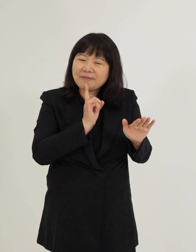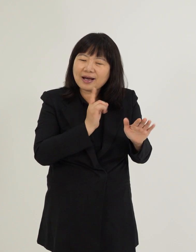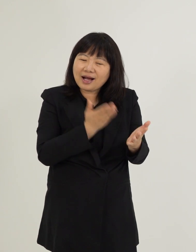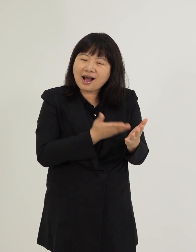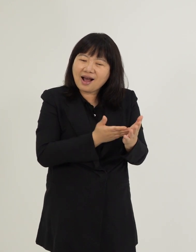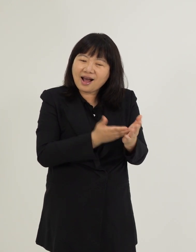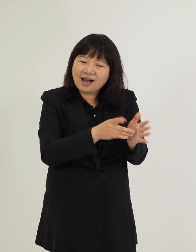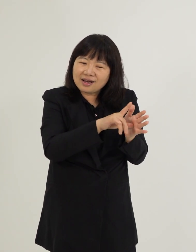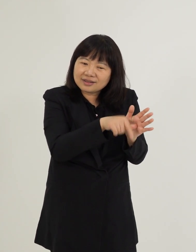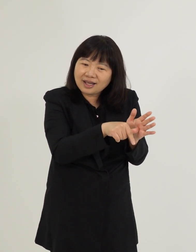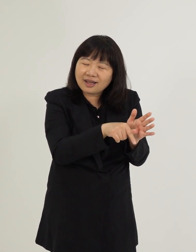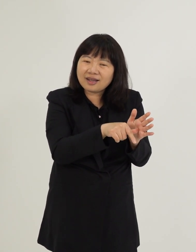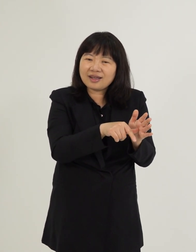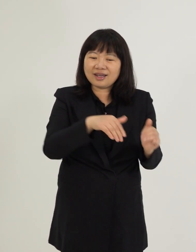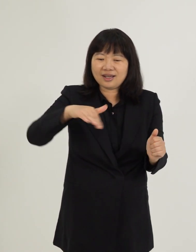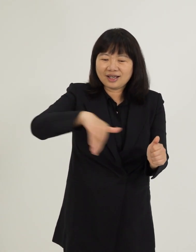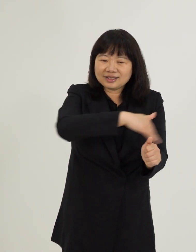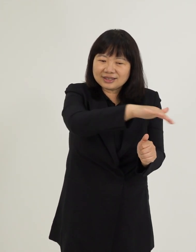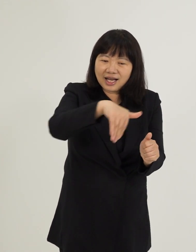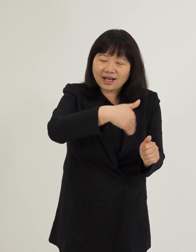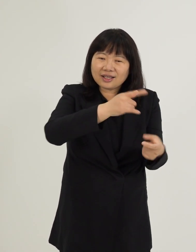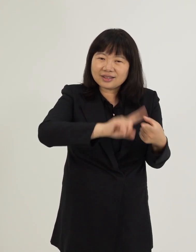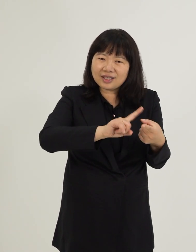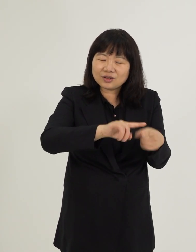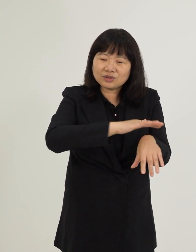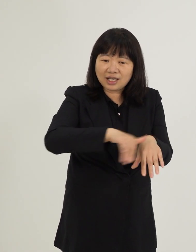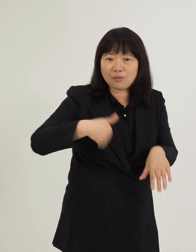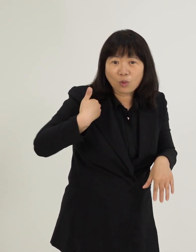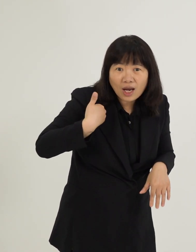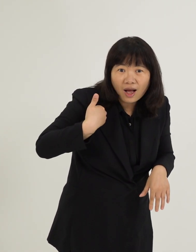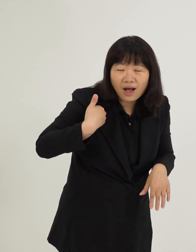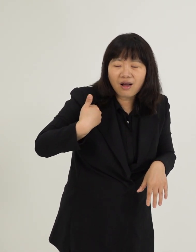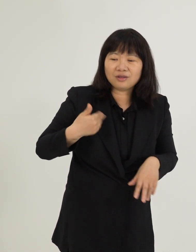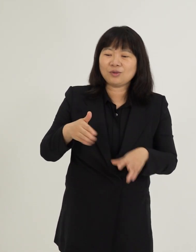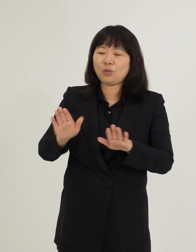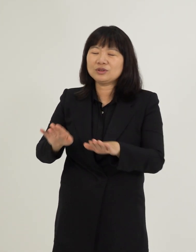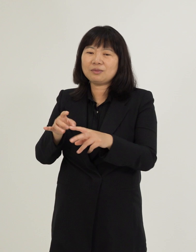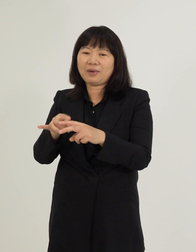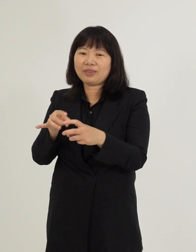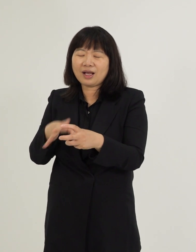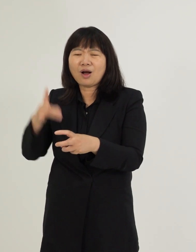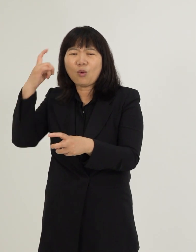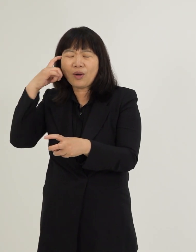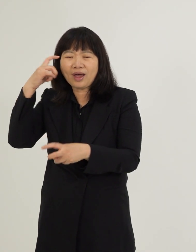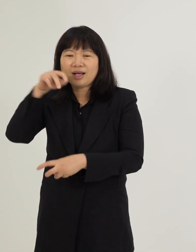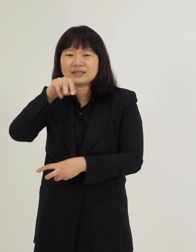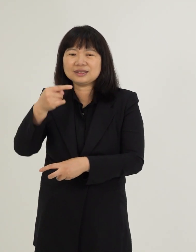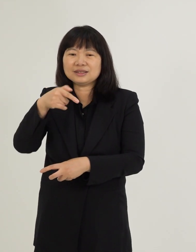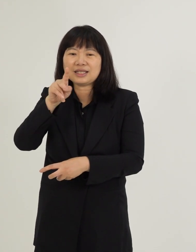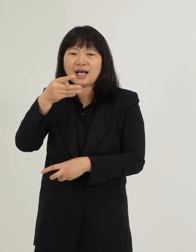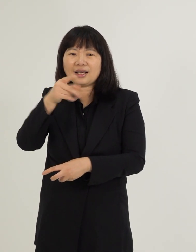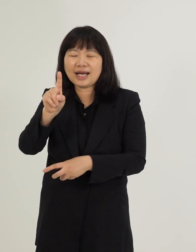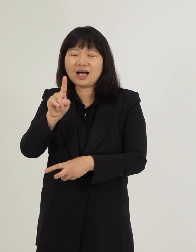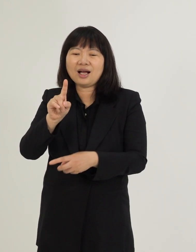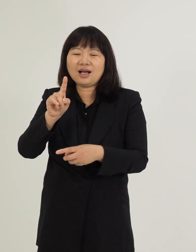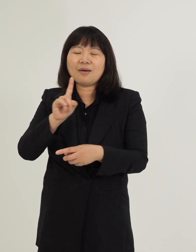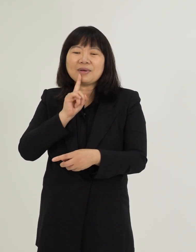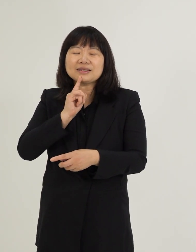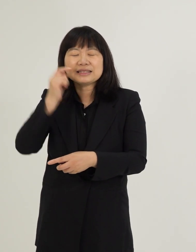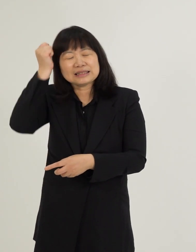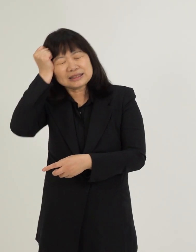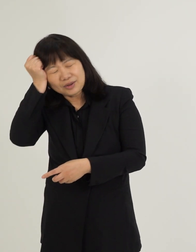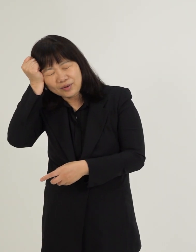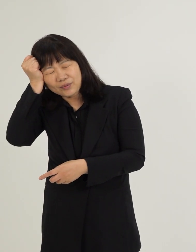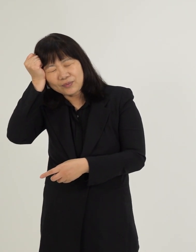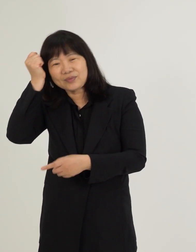알지 못하면 오늘 마태가 말하고 싶은 의도가 뭔지 모르는 거예요. 자, 성경을